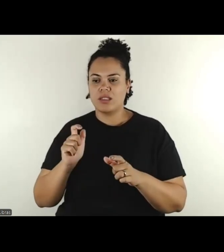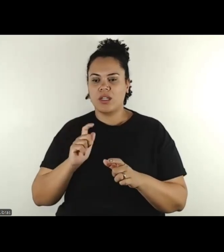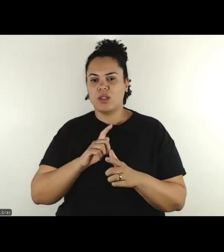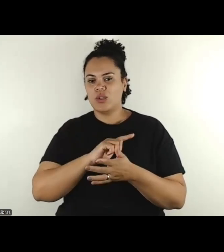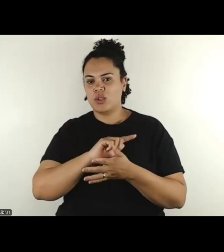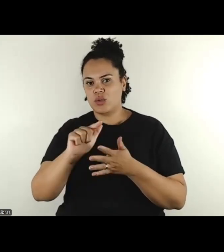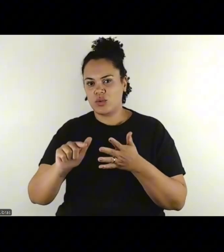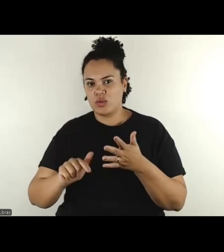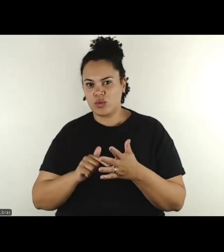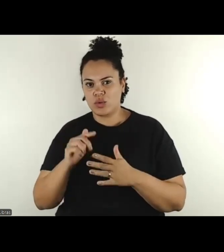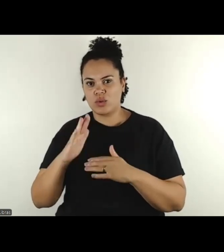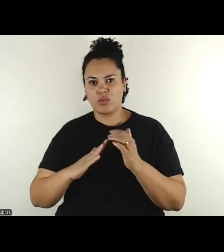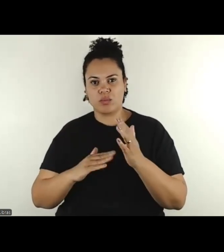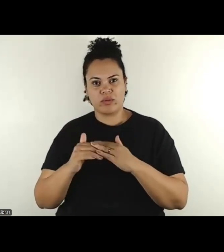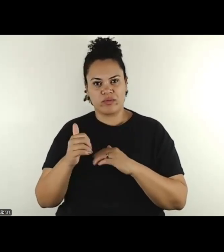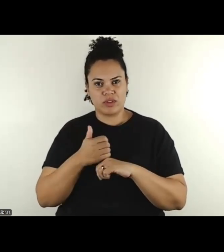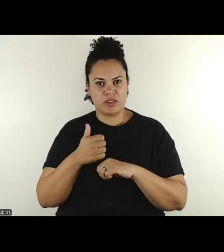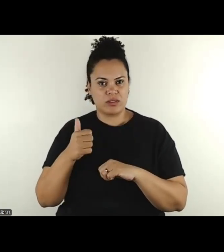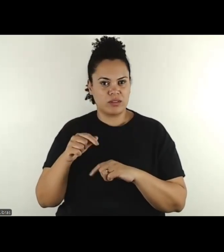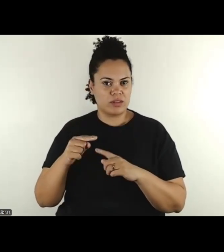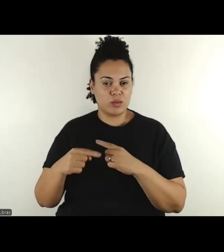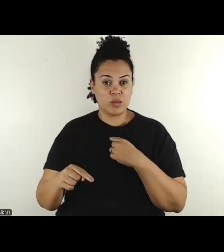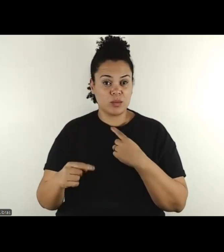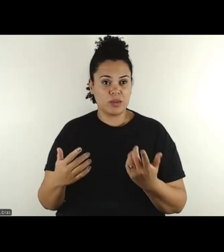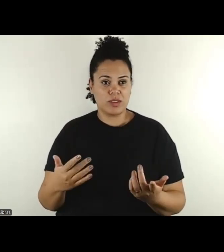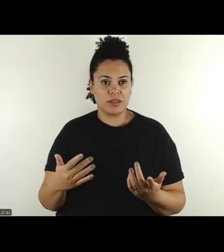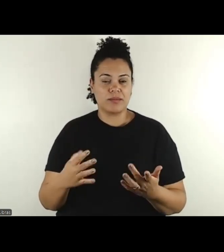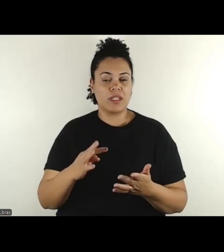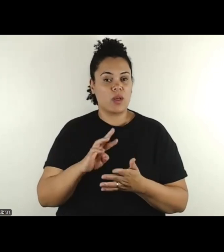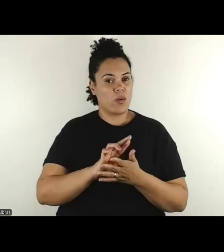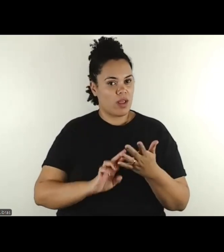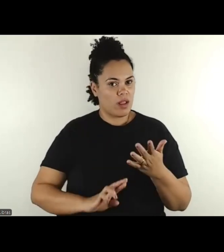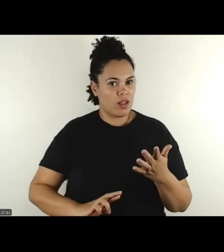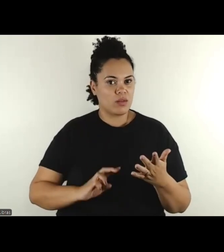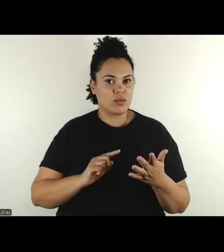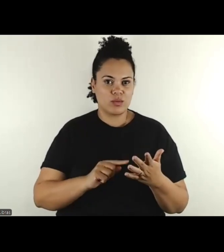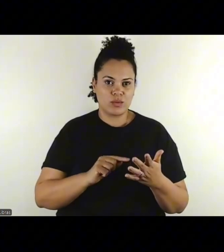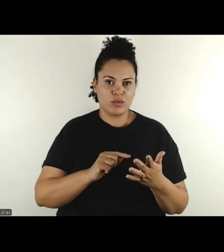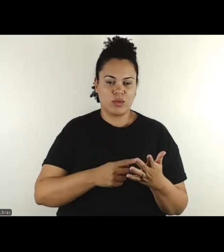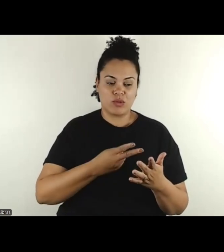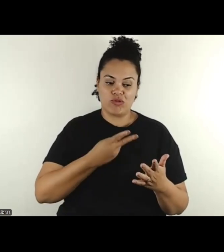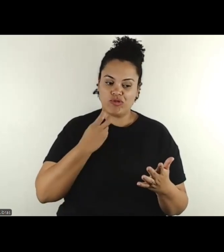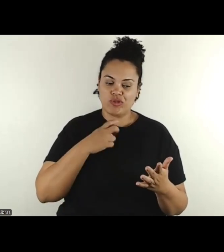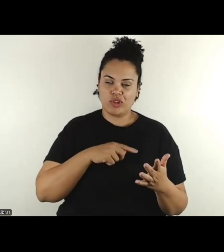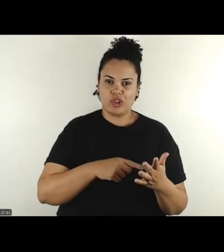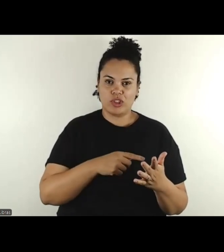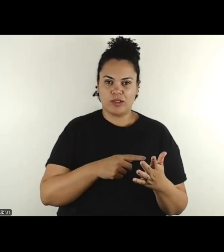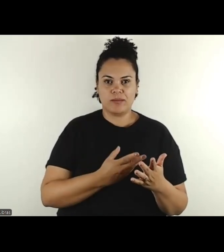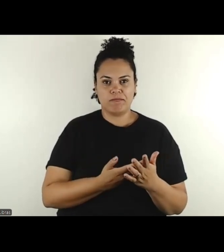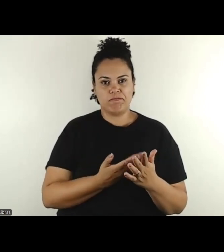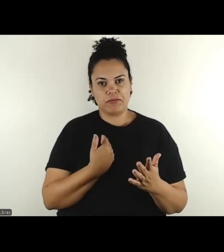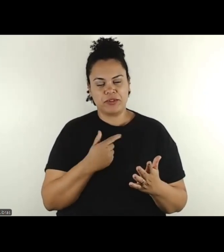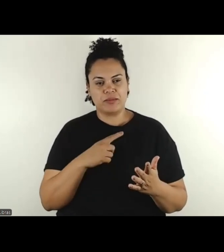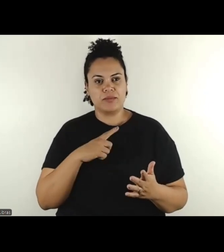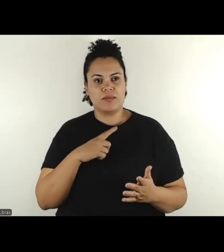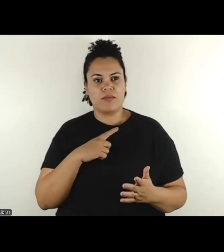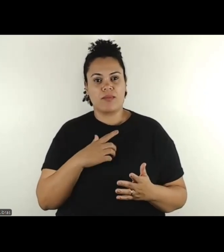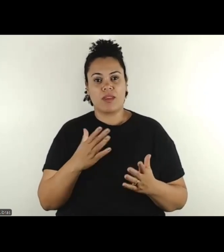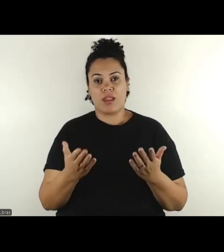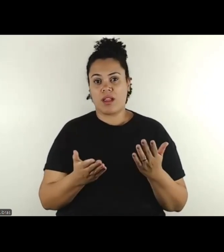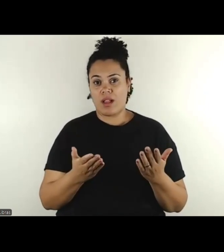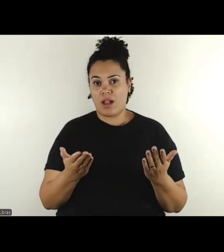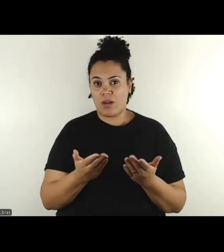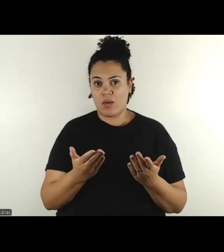da profissão. Então, são 2 trechos que eu tirei do relatório do Cefes. Mais recentemente, agora em 2025,